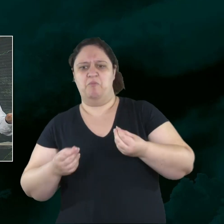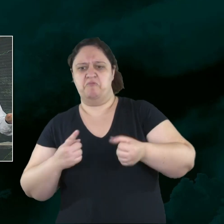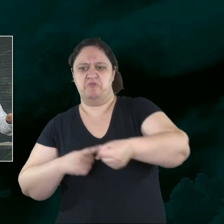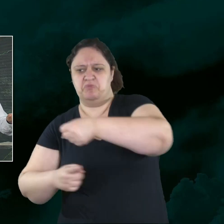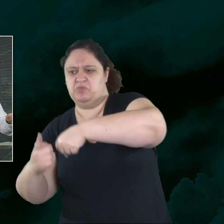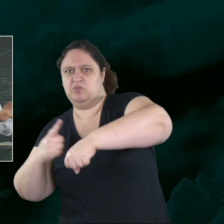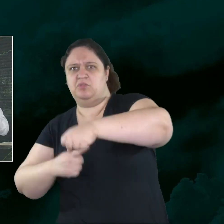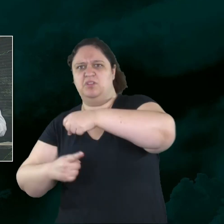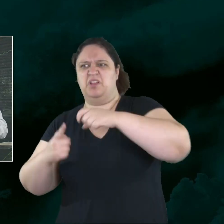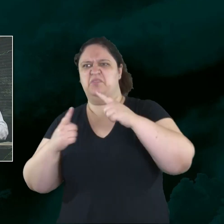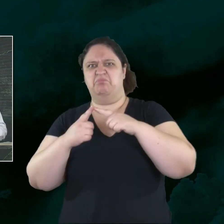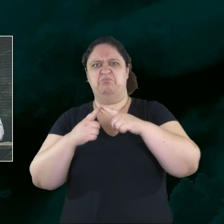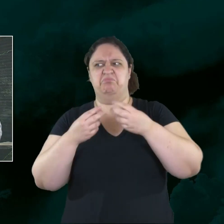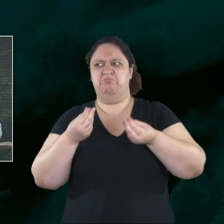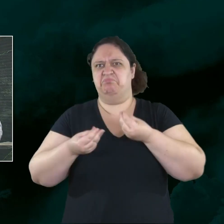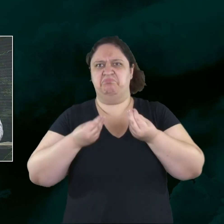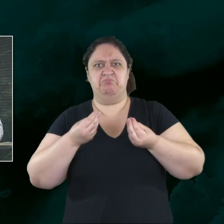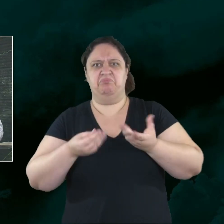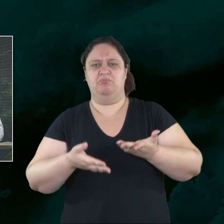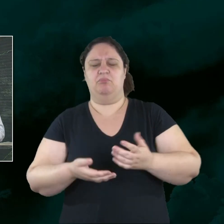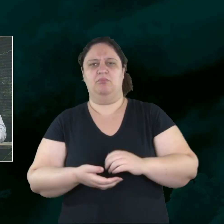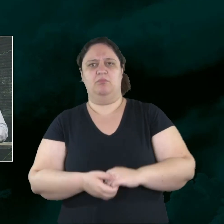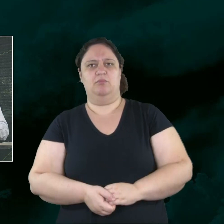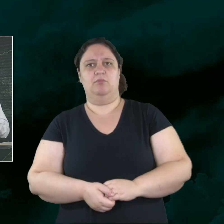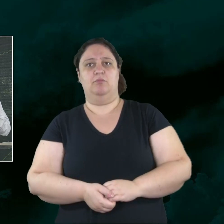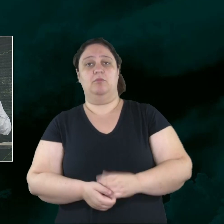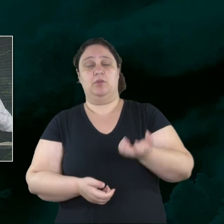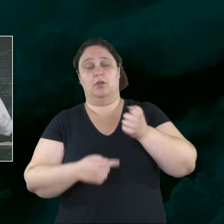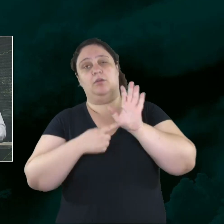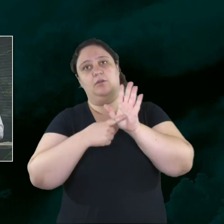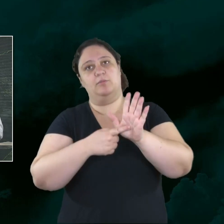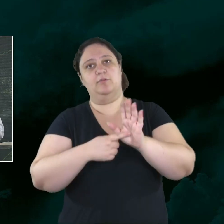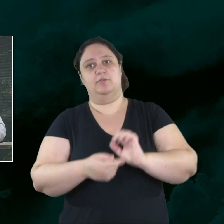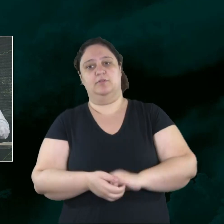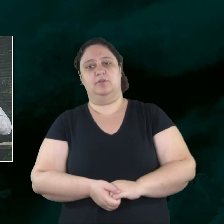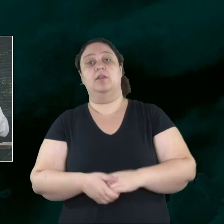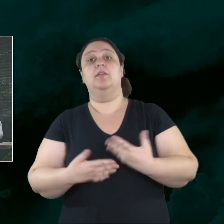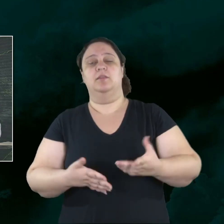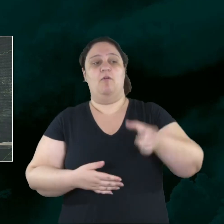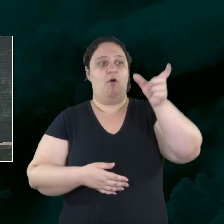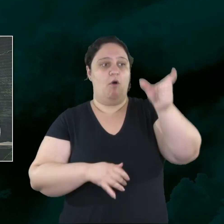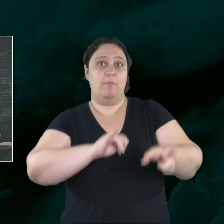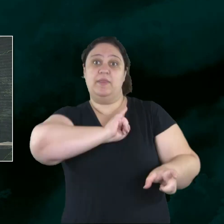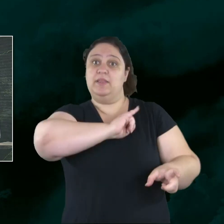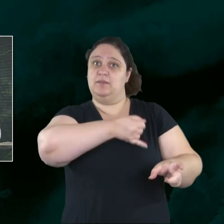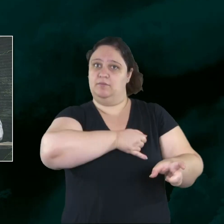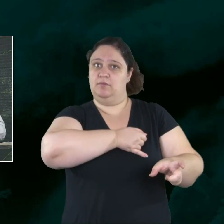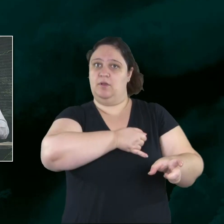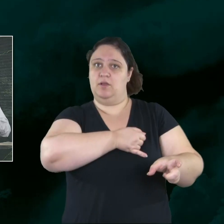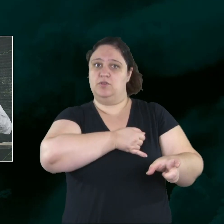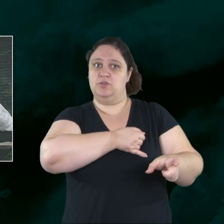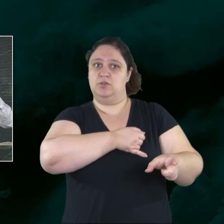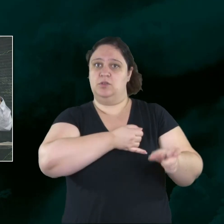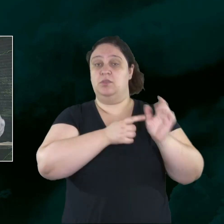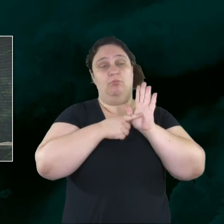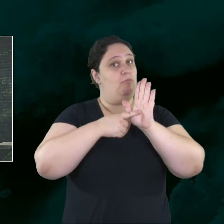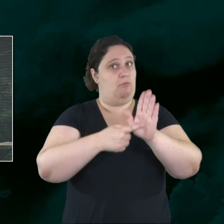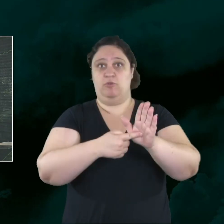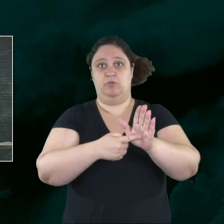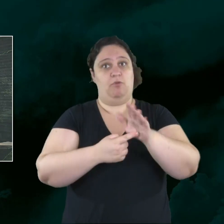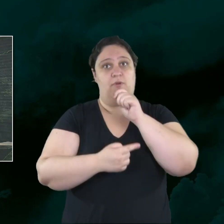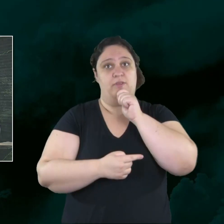sociedade? É isso que eu quero mostrar essa manhã. Então, o homem da iniquidade não pode aparecer porque a